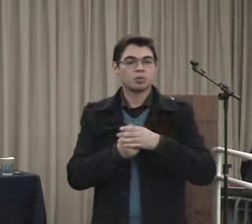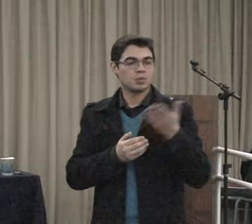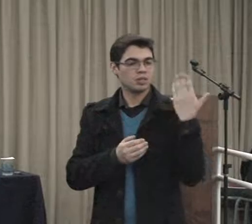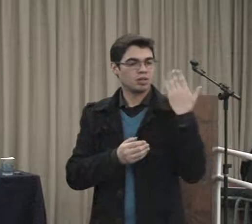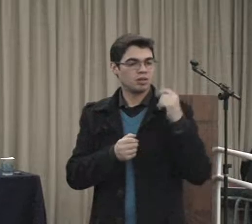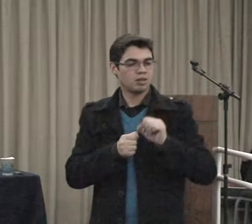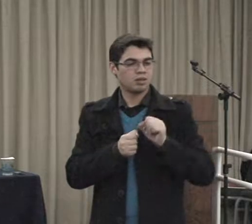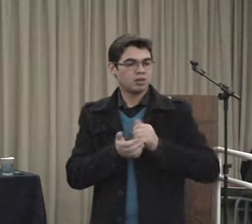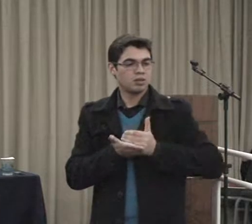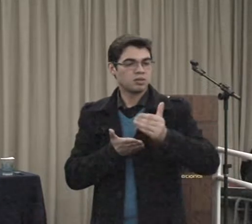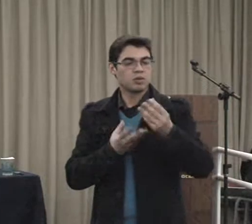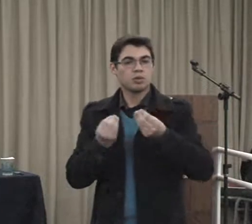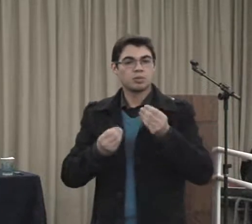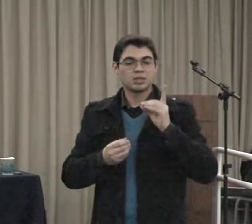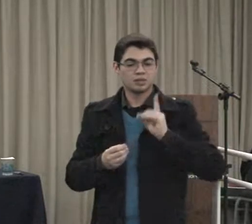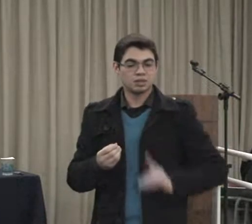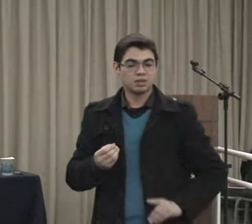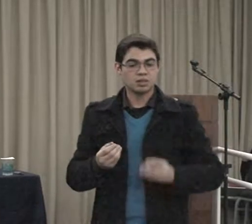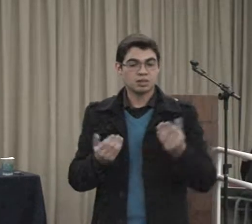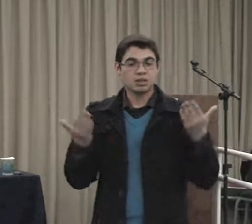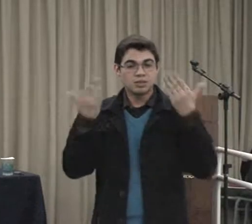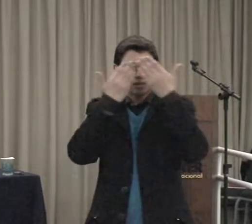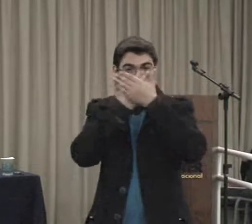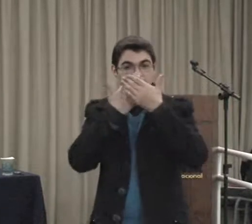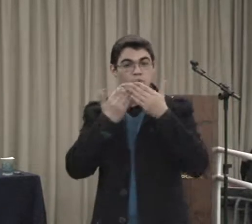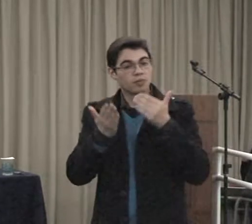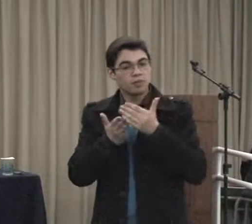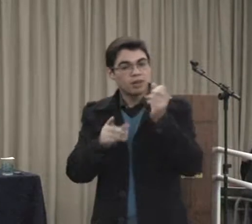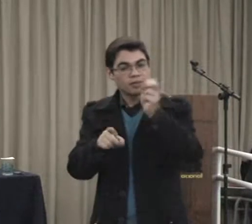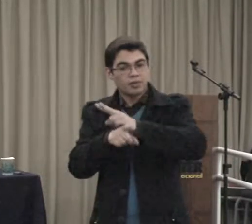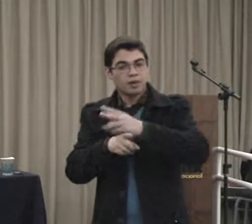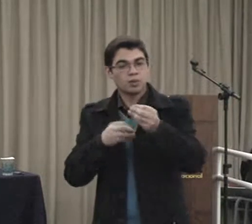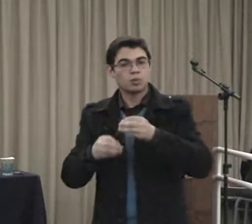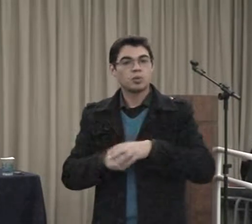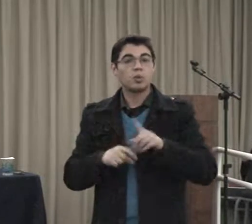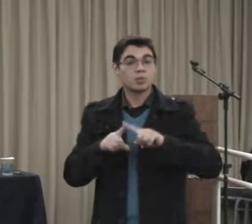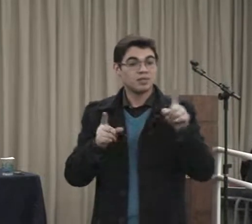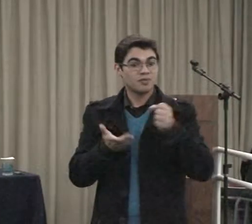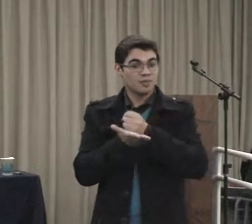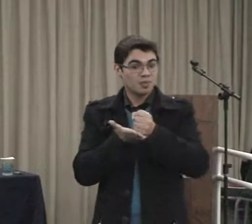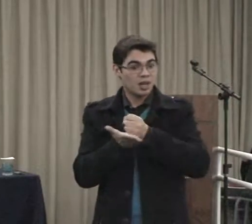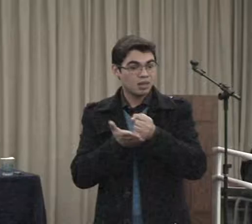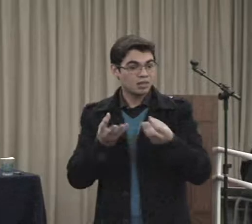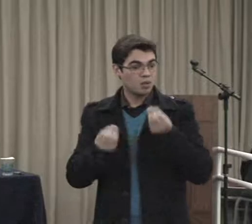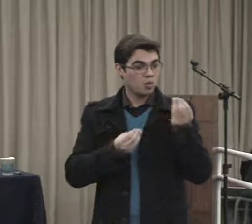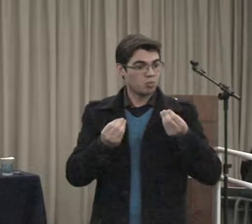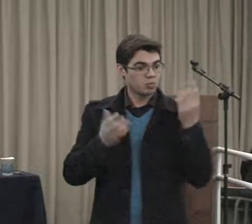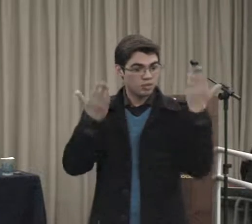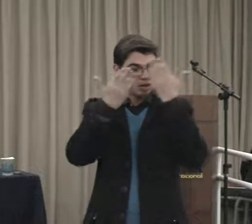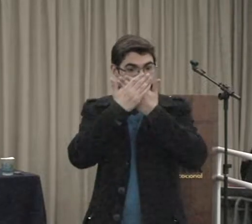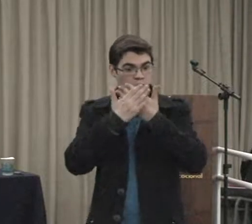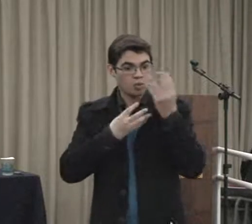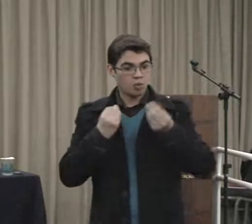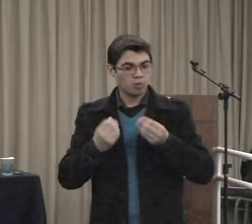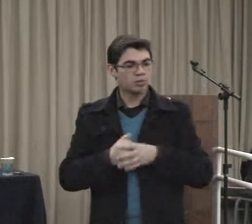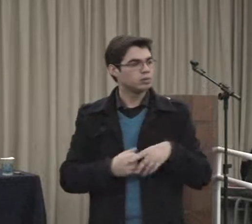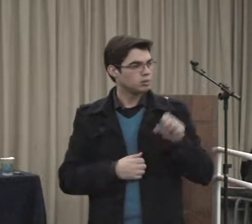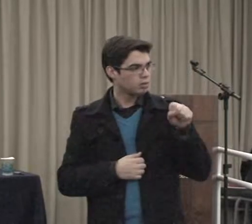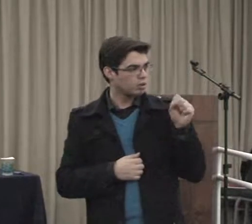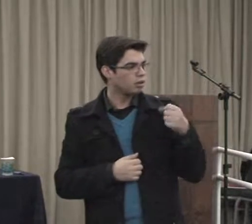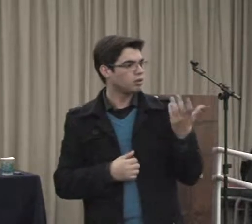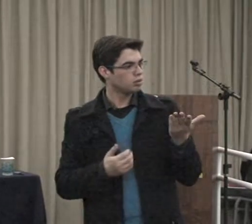começar. Eu falei, vamos começar com uma pessoa cega. Tá louco? Na farmácia? Eu falei, é?